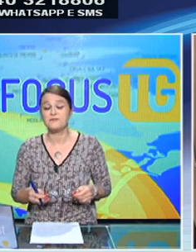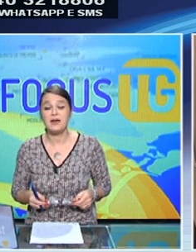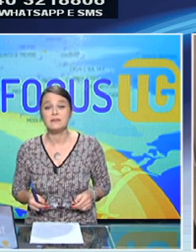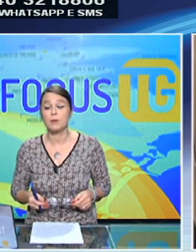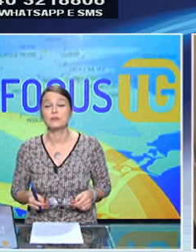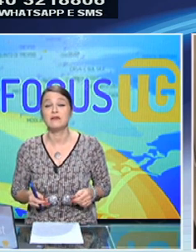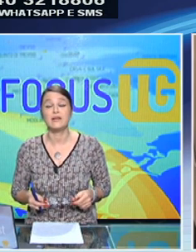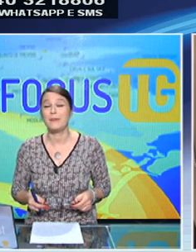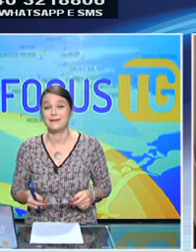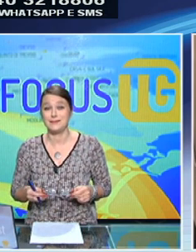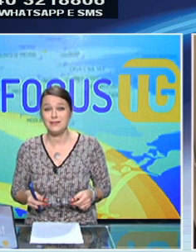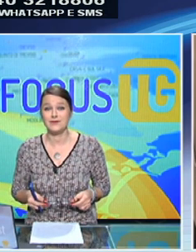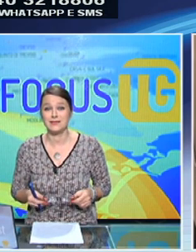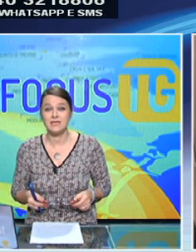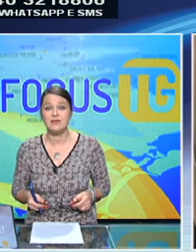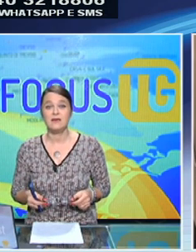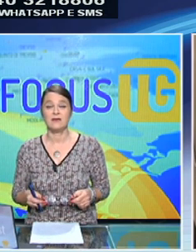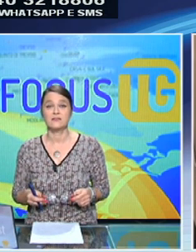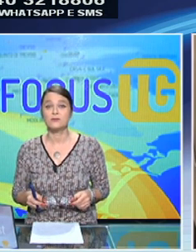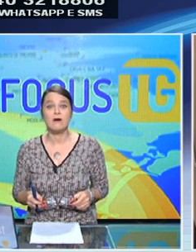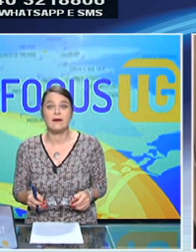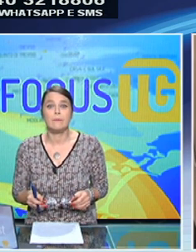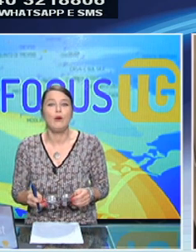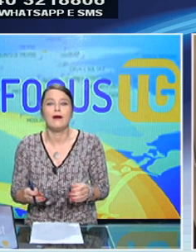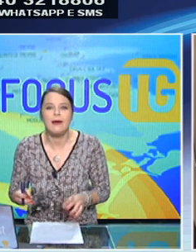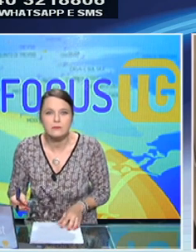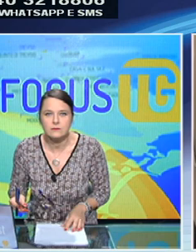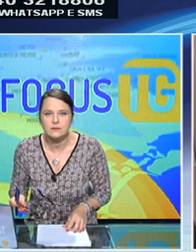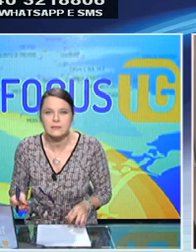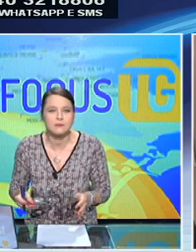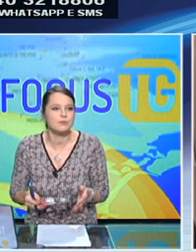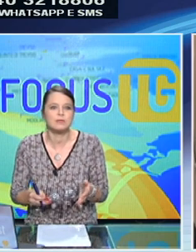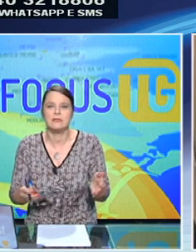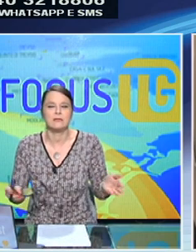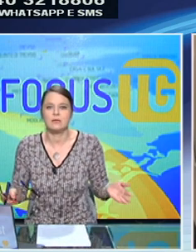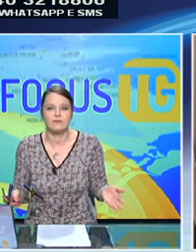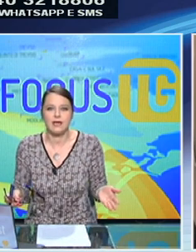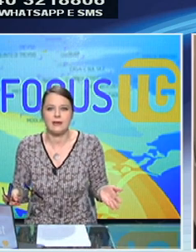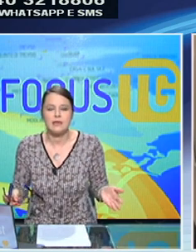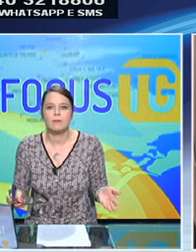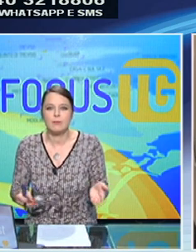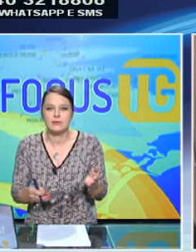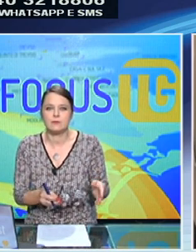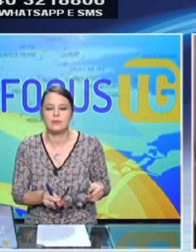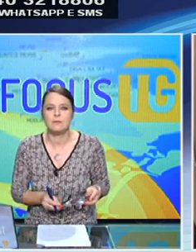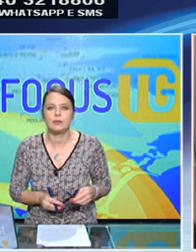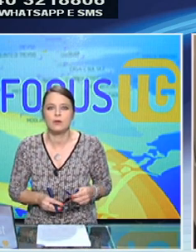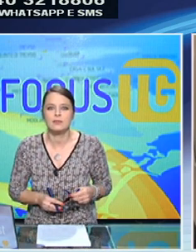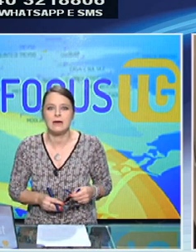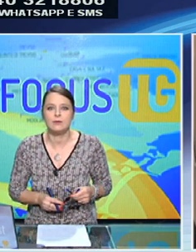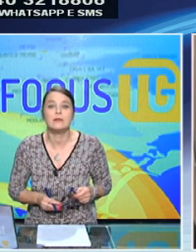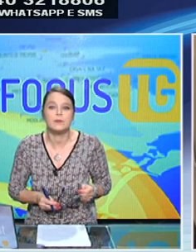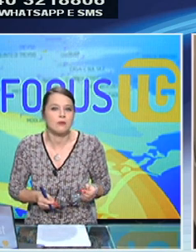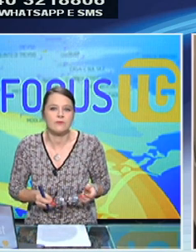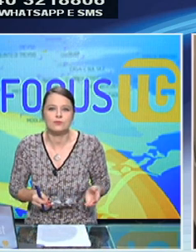sono state fatte proprio dalle varie partite IVA, da chi si trova bloccato, chi è stato impossibilitato a lavorare proprio nel periodo